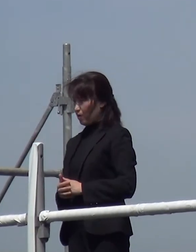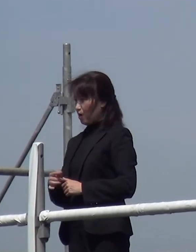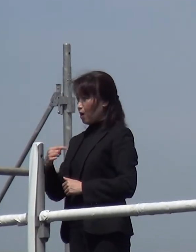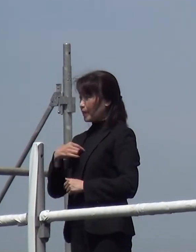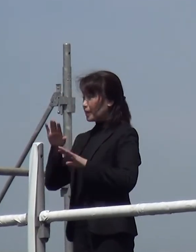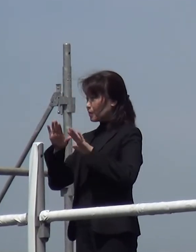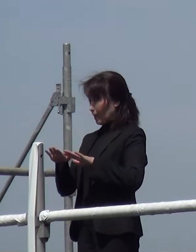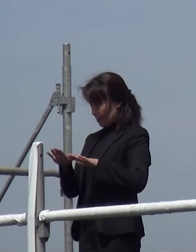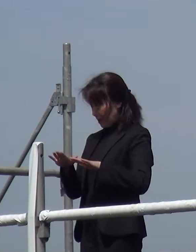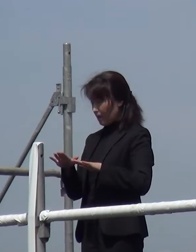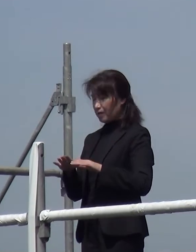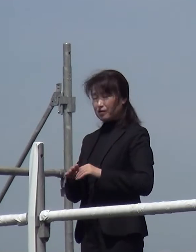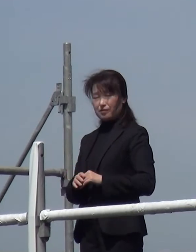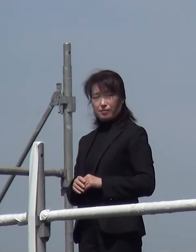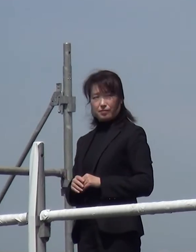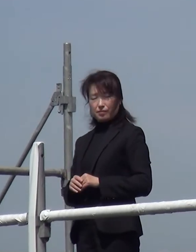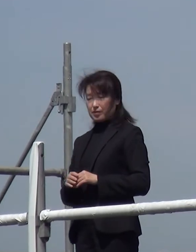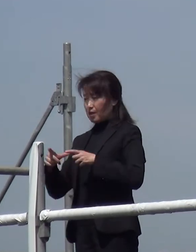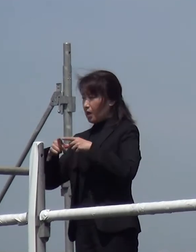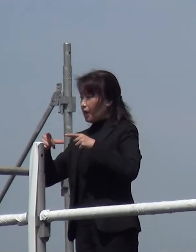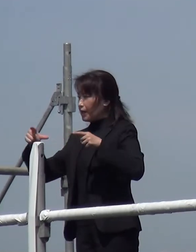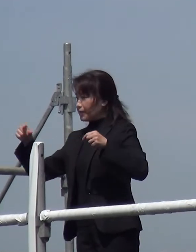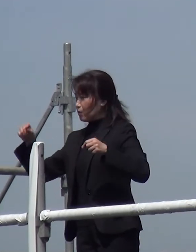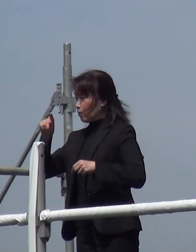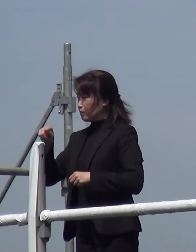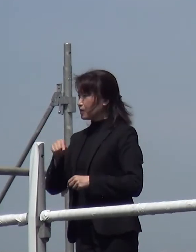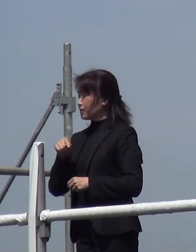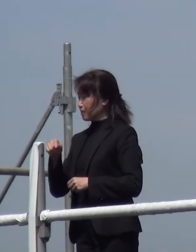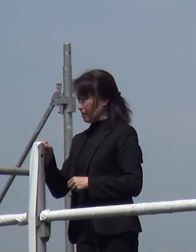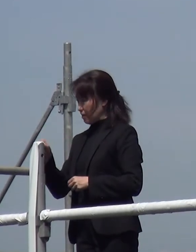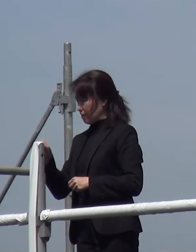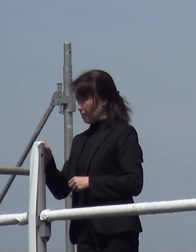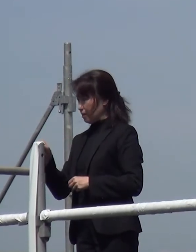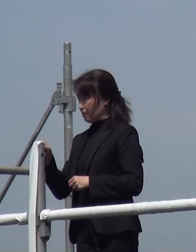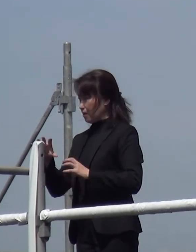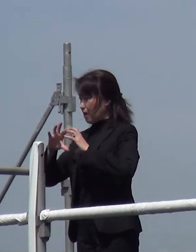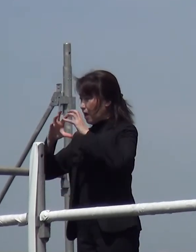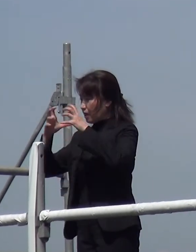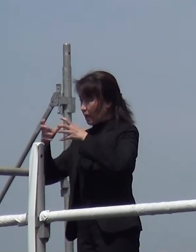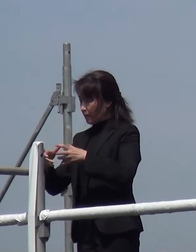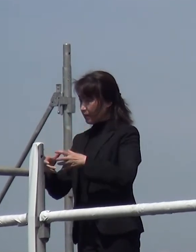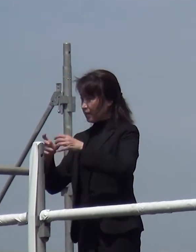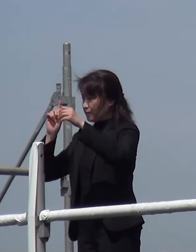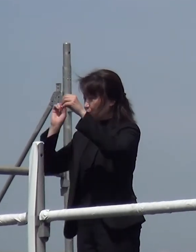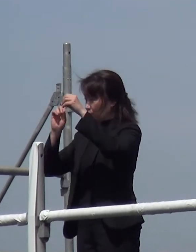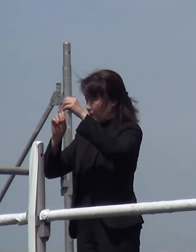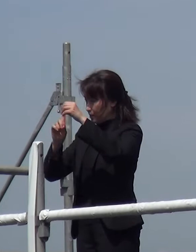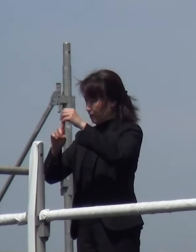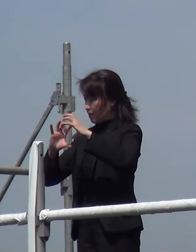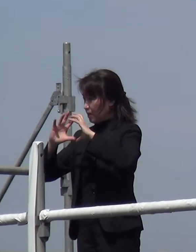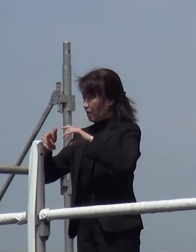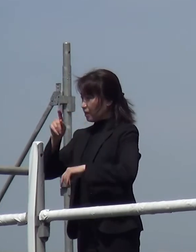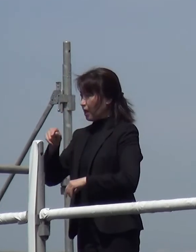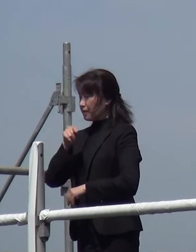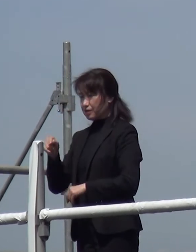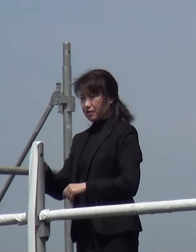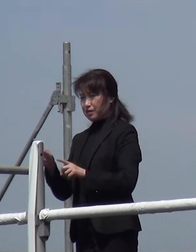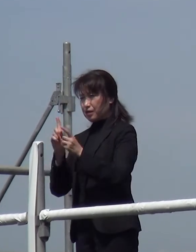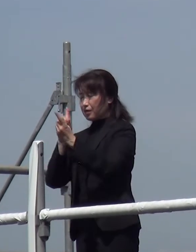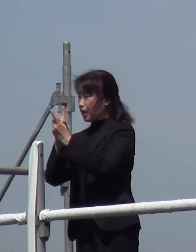今日本人が海外に向かって外国人に向け